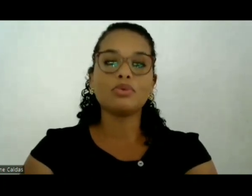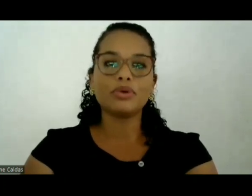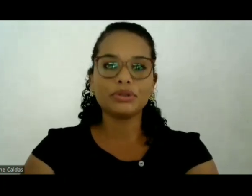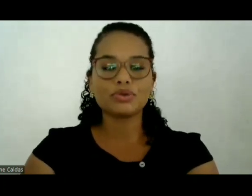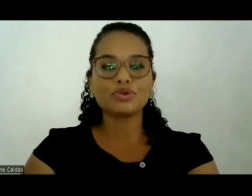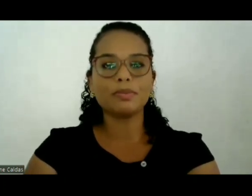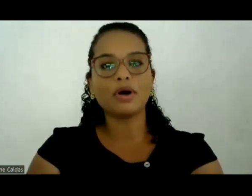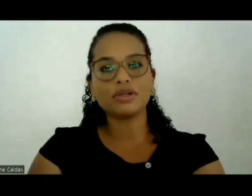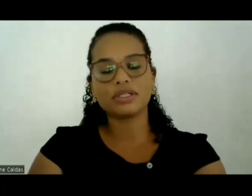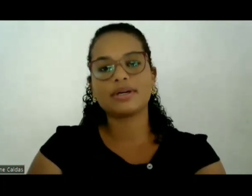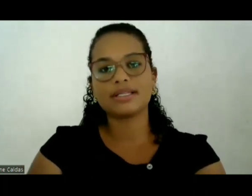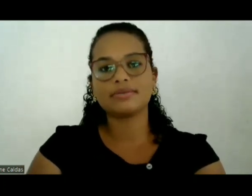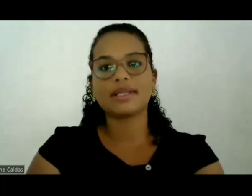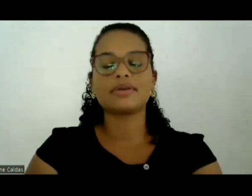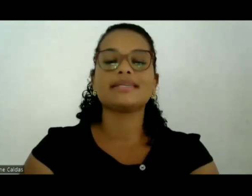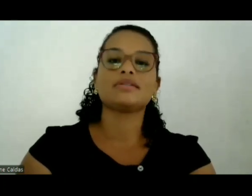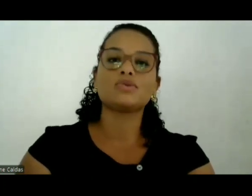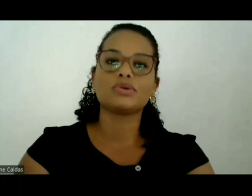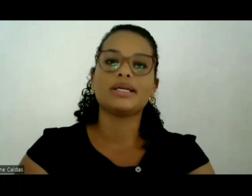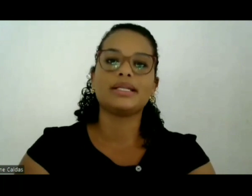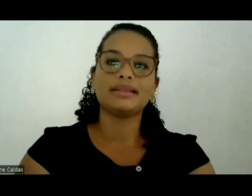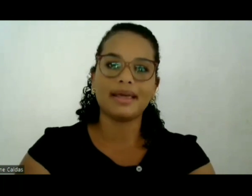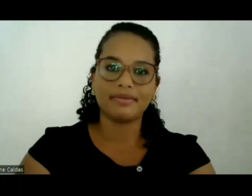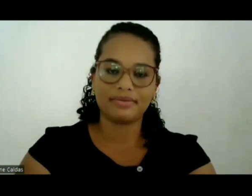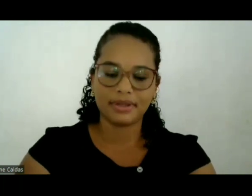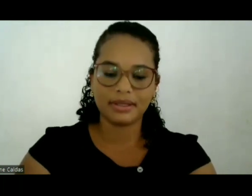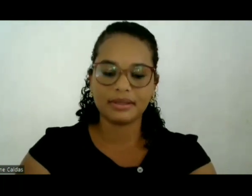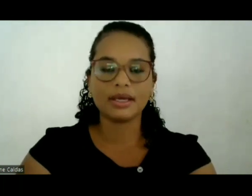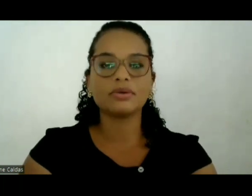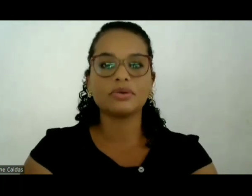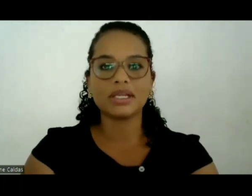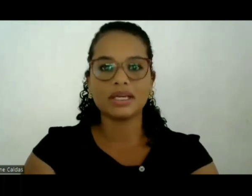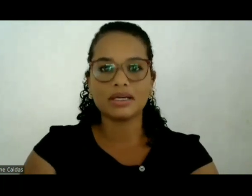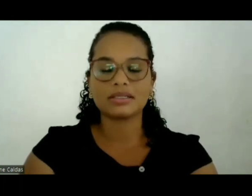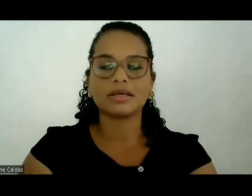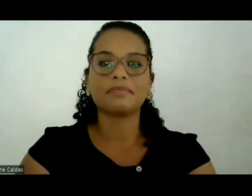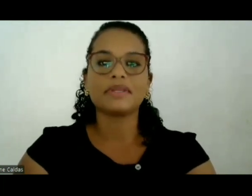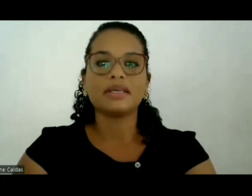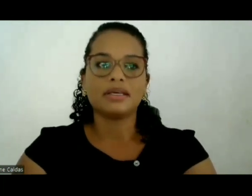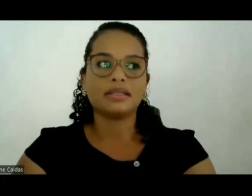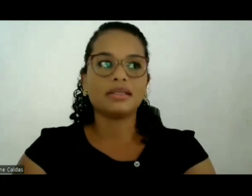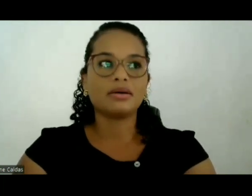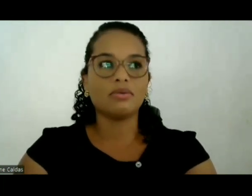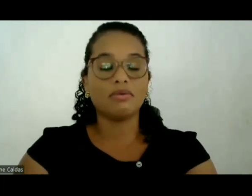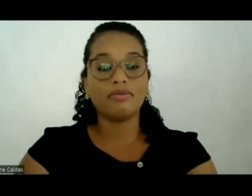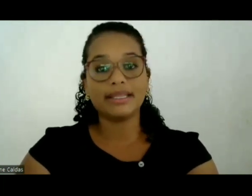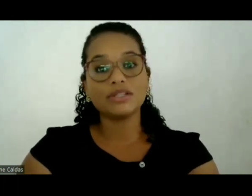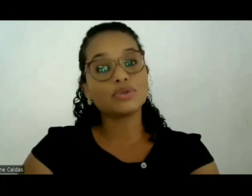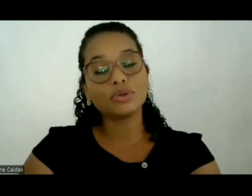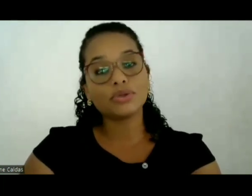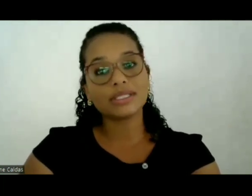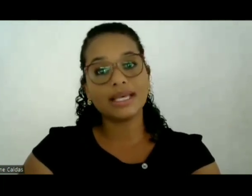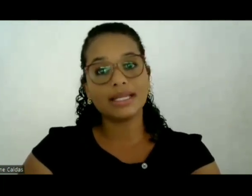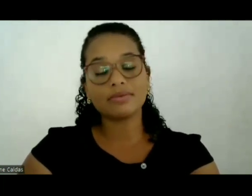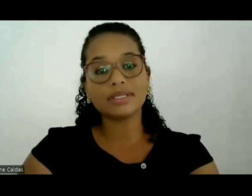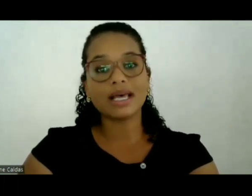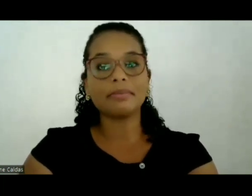depender muito do suporte educacional que esse surdo ele teve, né, quando criança. Então, vai ter